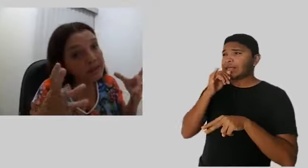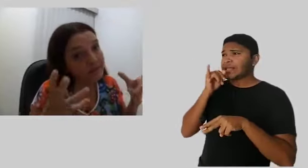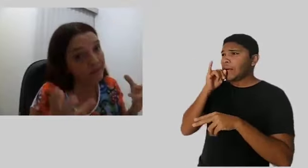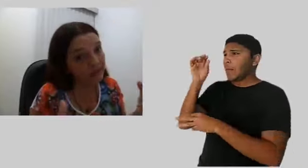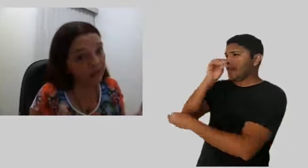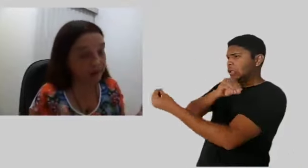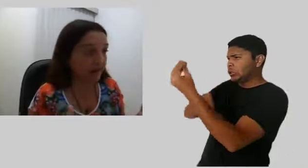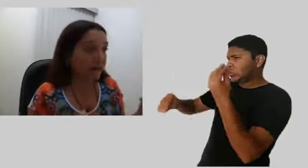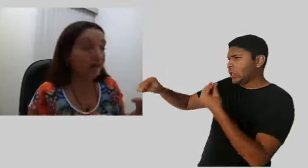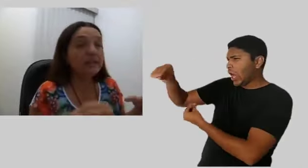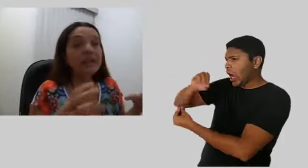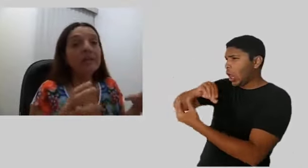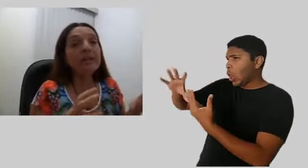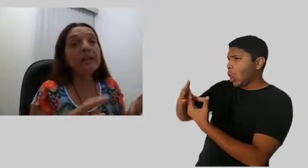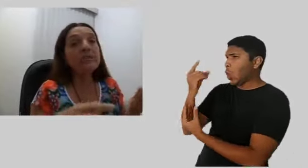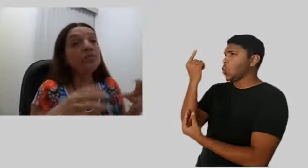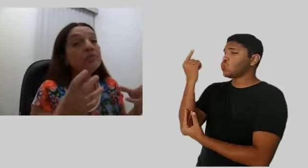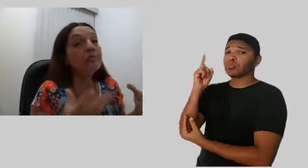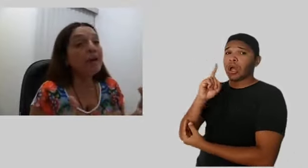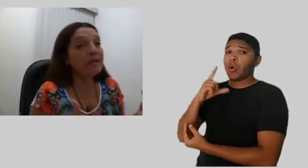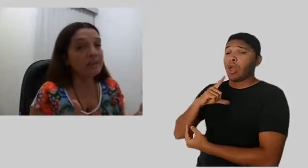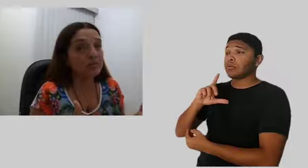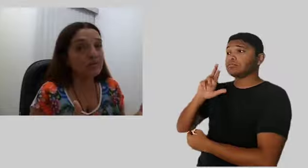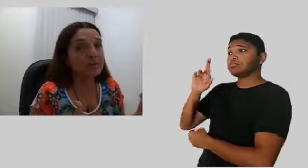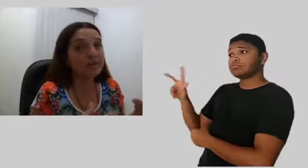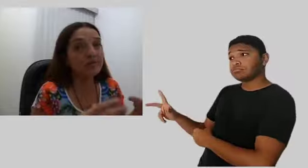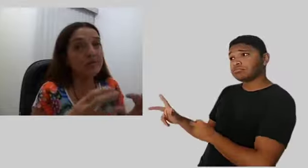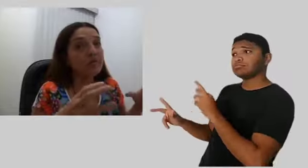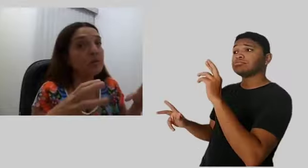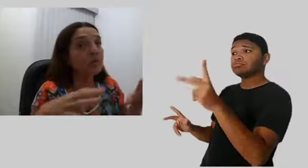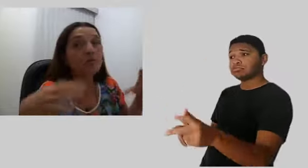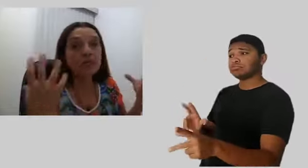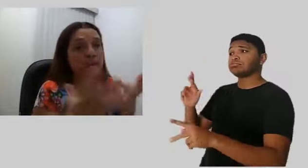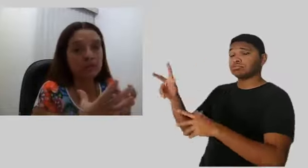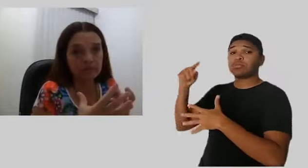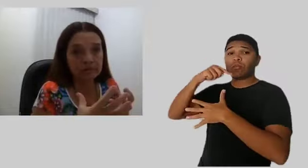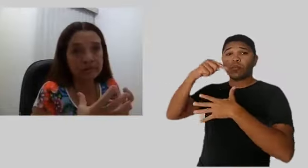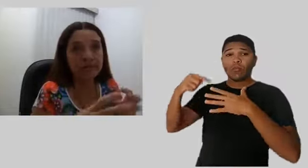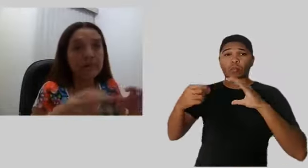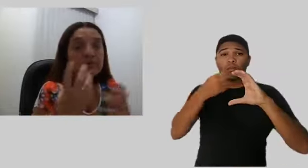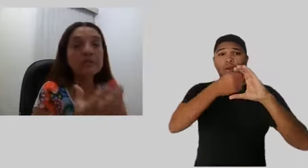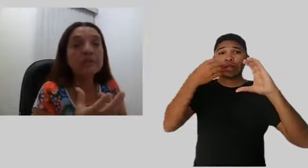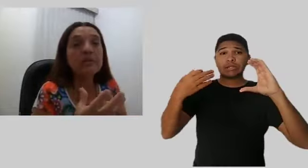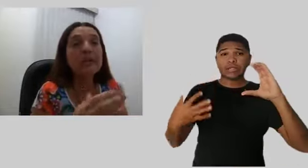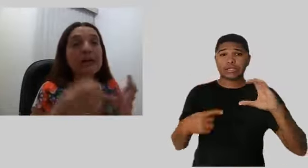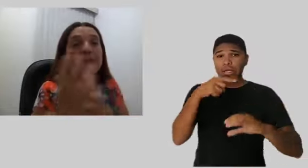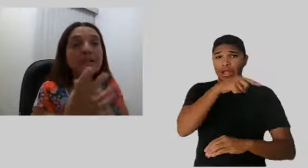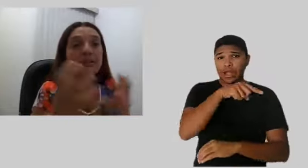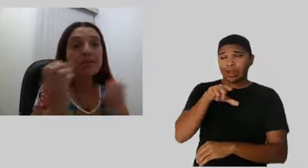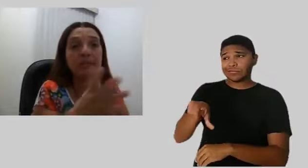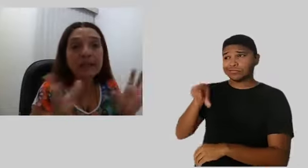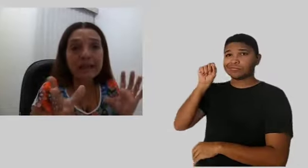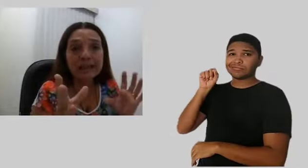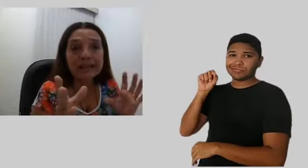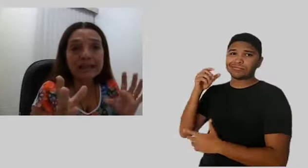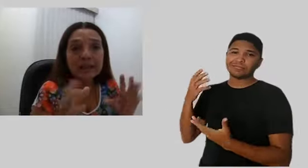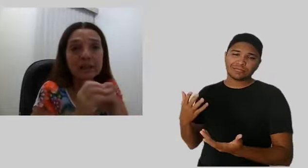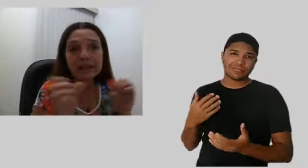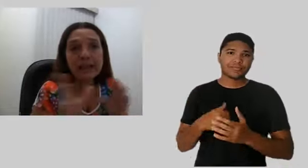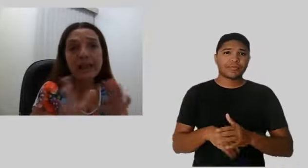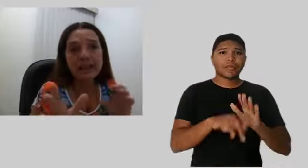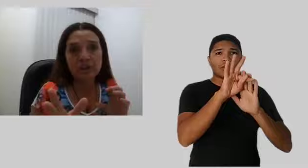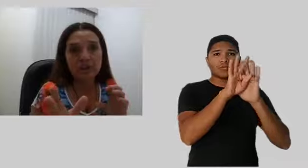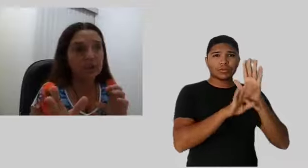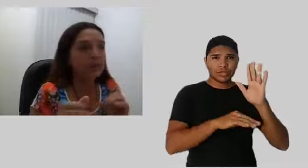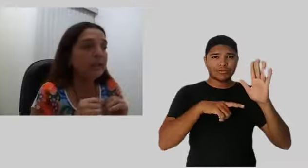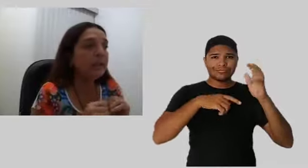se complexificar. Agora ela não junta mais as coisas de forma todas juntas, ela vai juntando a partir de uma